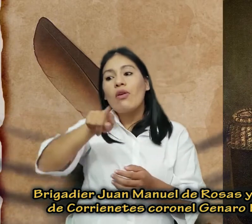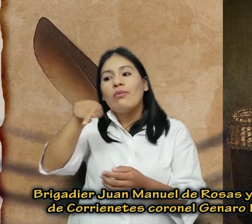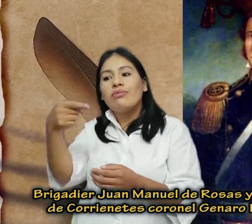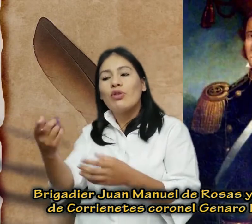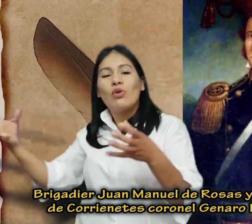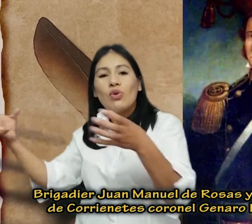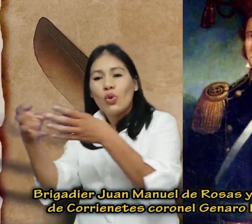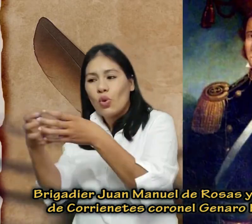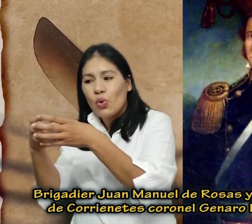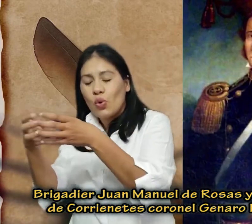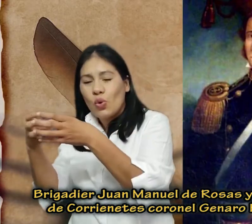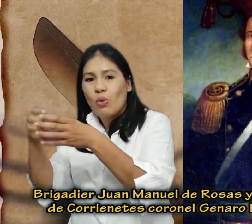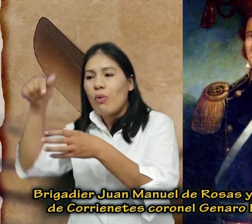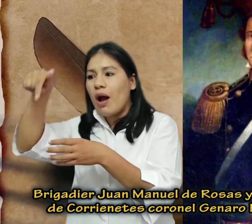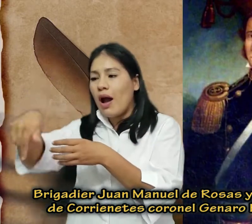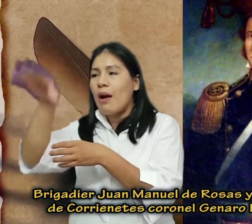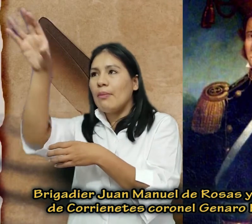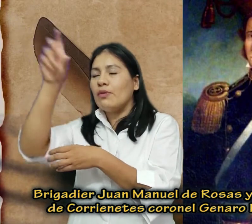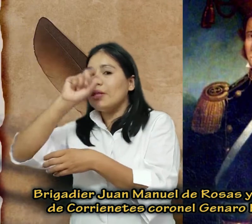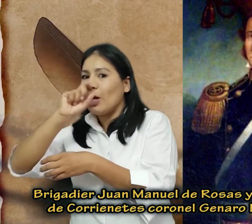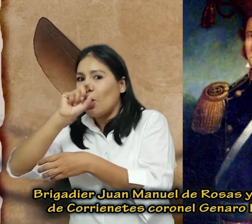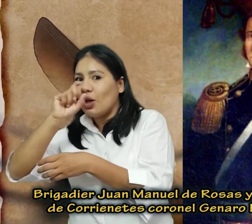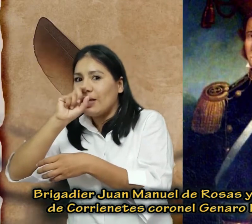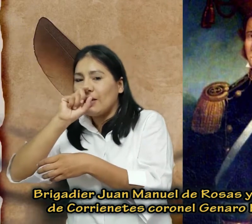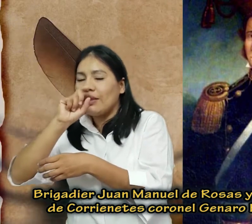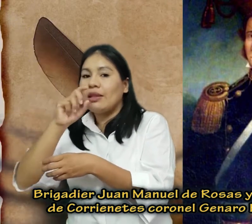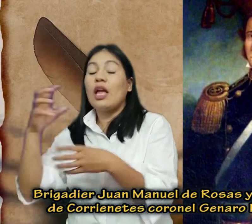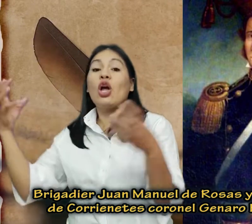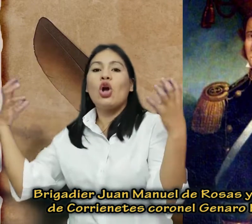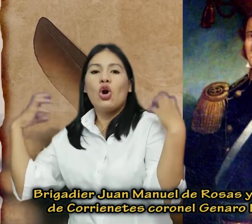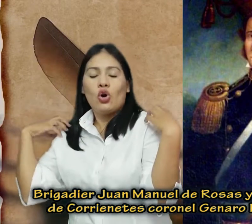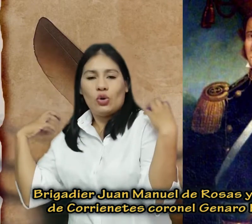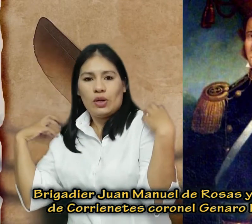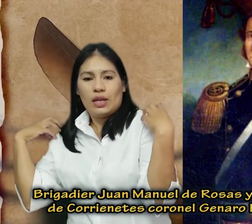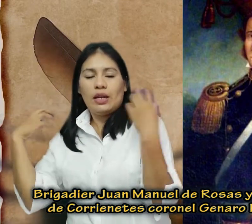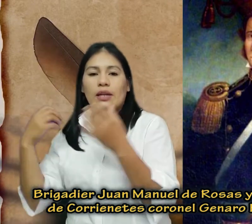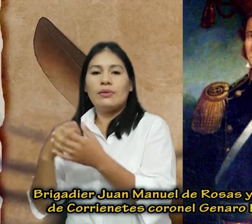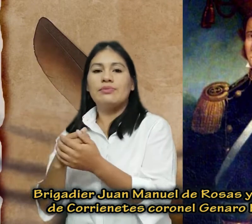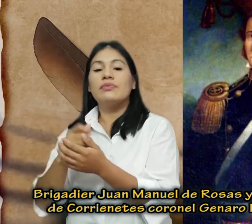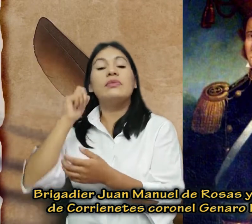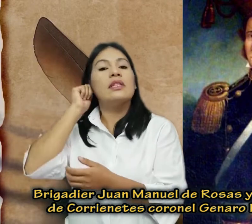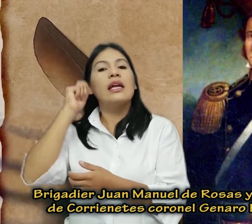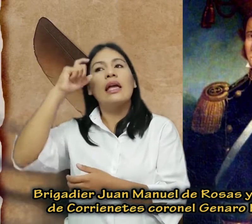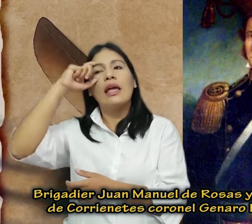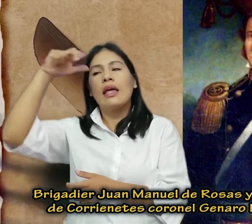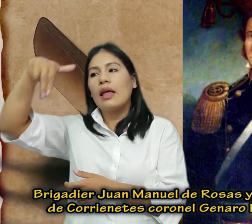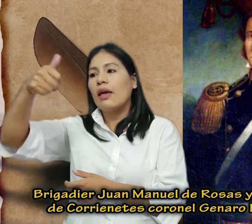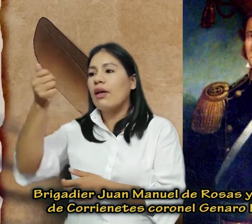Y las del gobernador de Corrientes, Coronel Genaro Verón de Estrada.